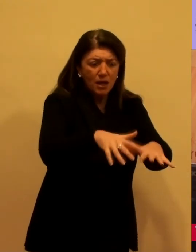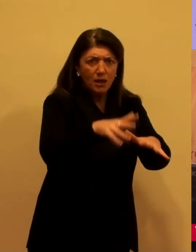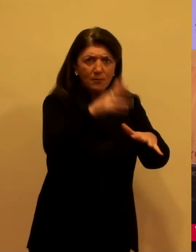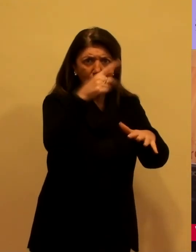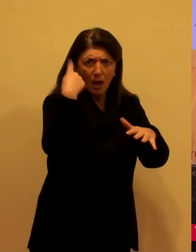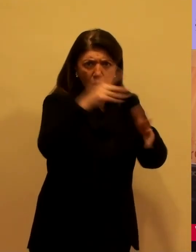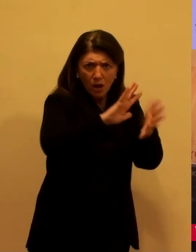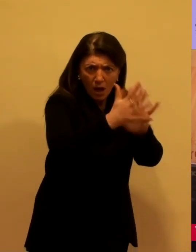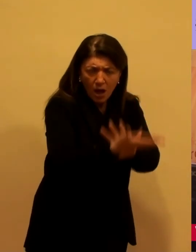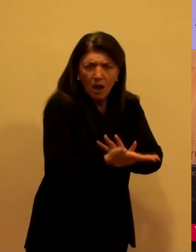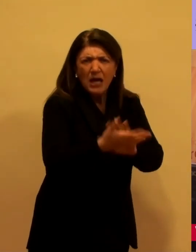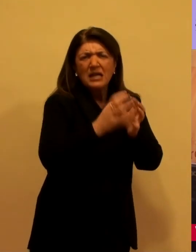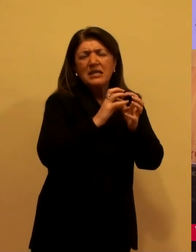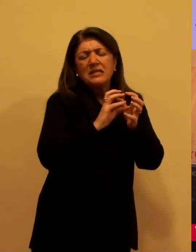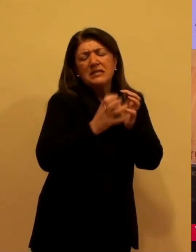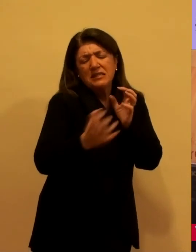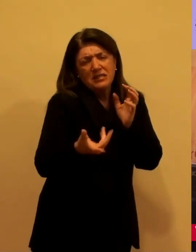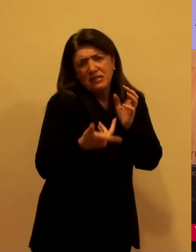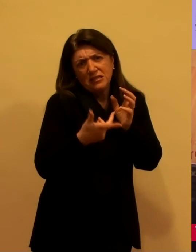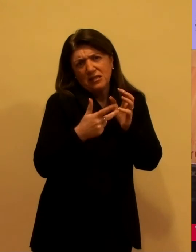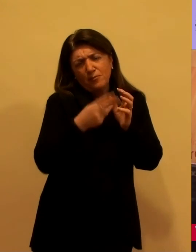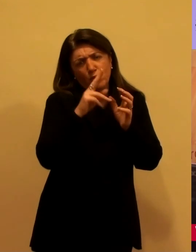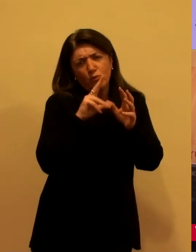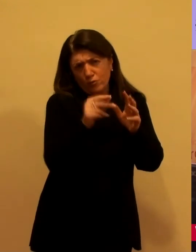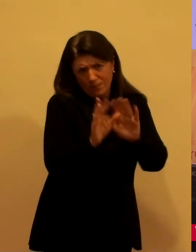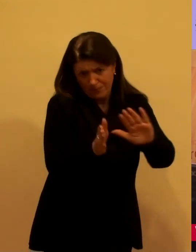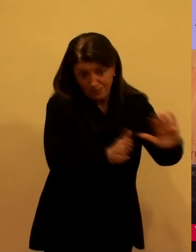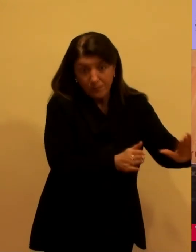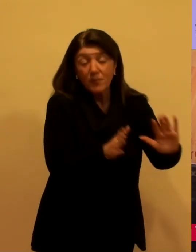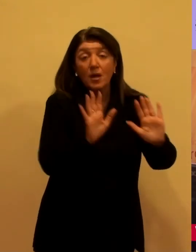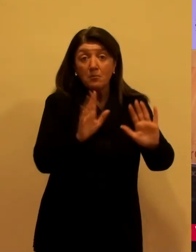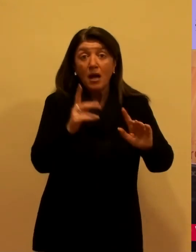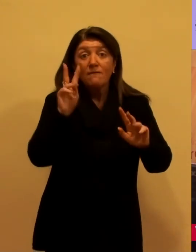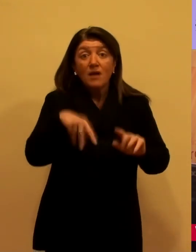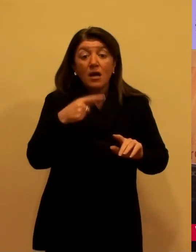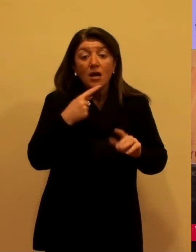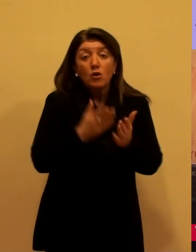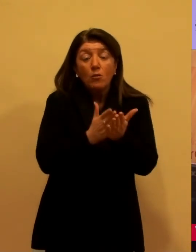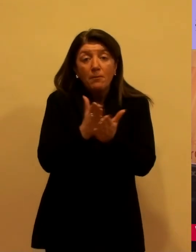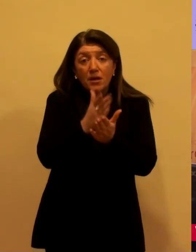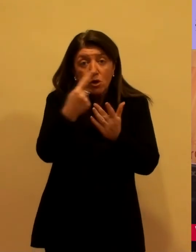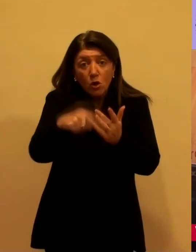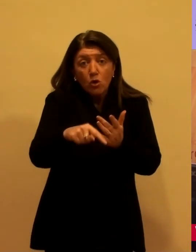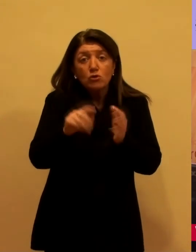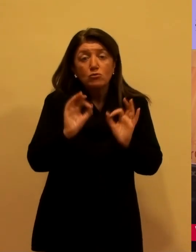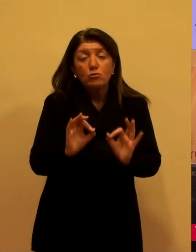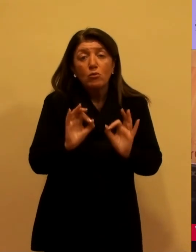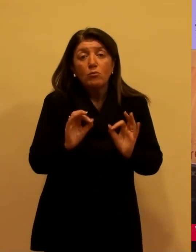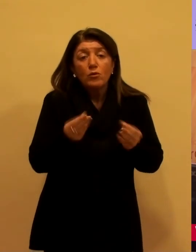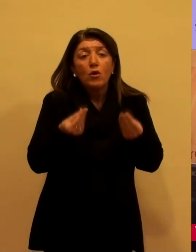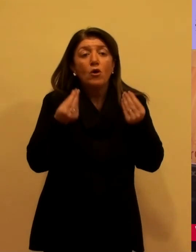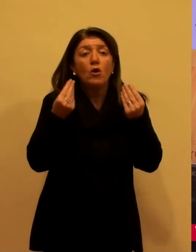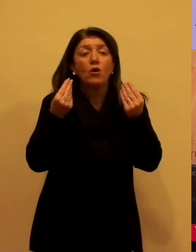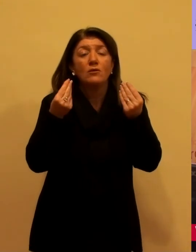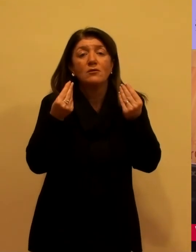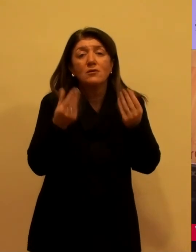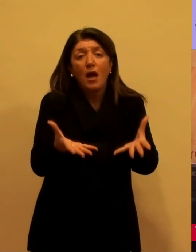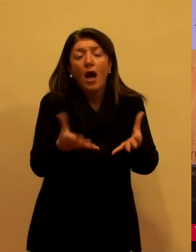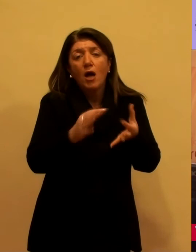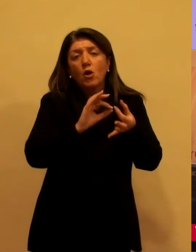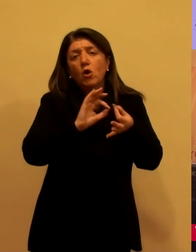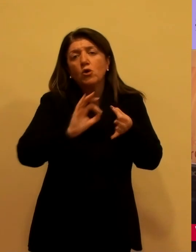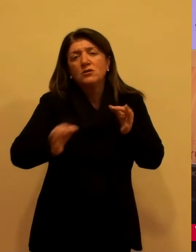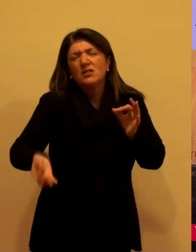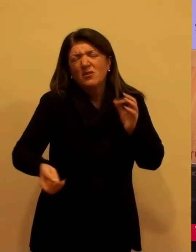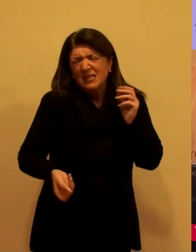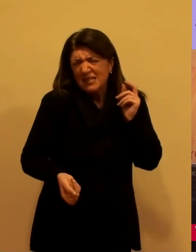però quello che è interessante è che questo percorso, diciamo, è stato portato in un certo senso alle estreme conseguenze